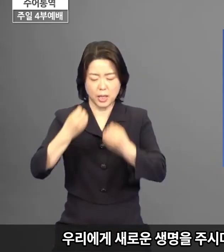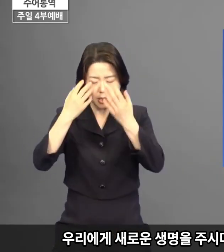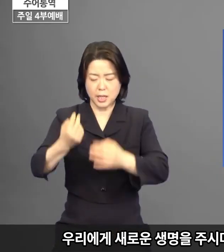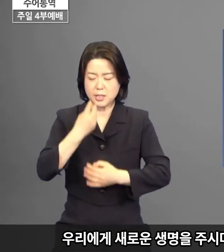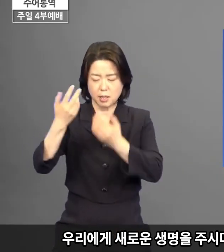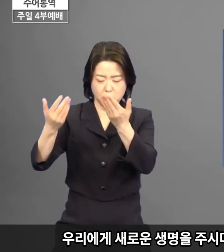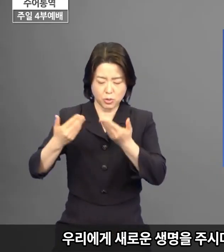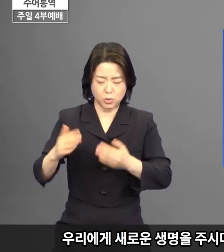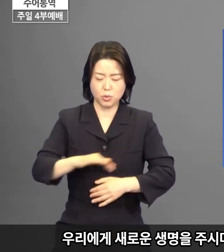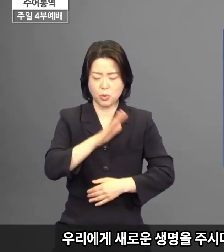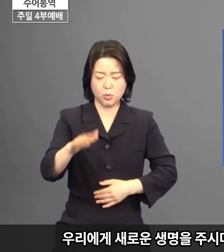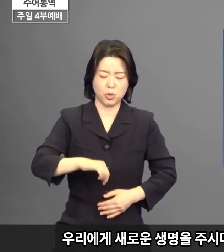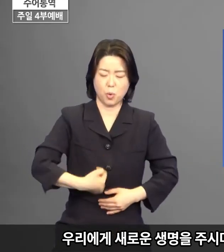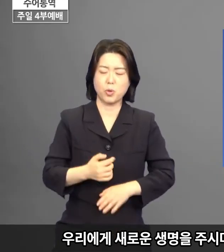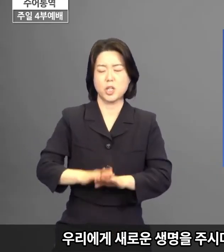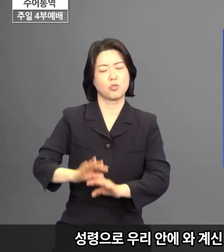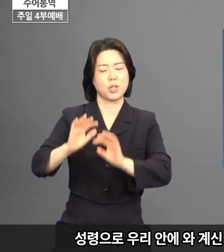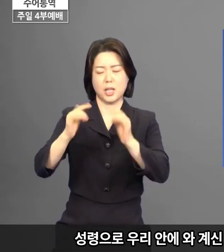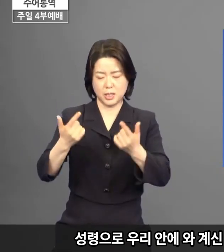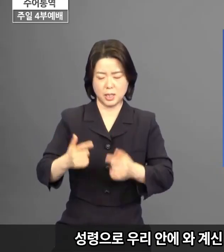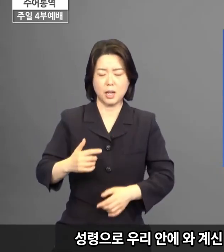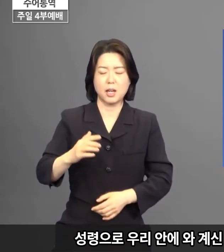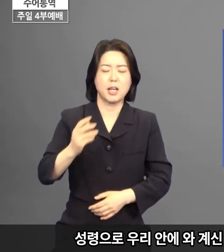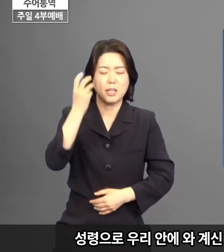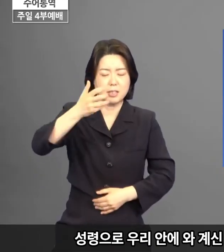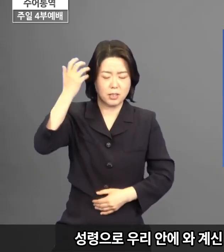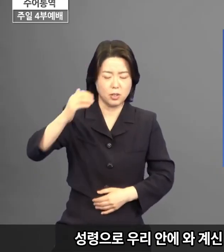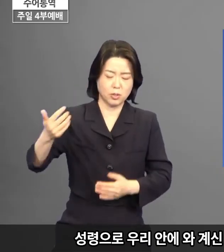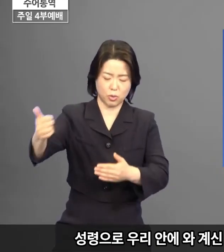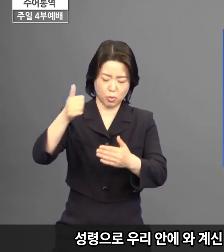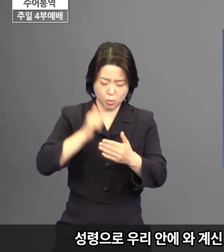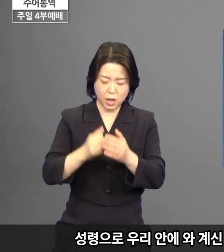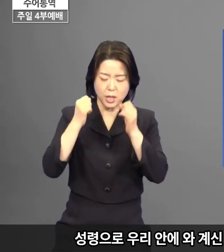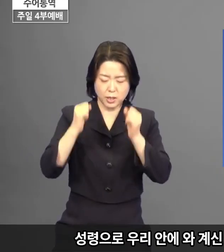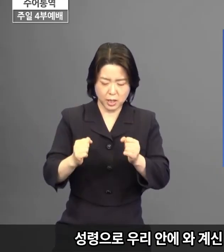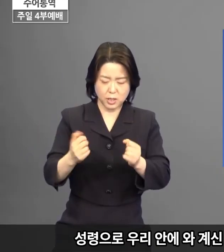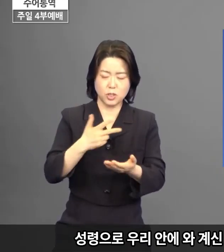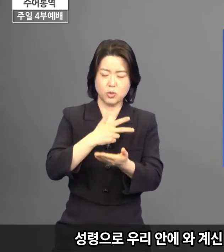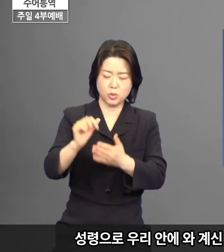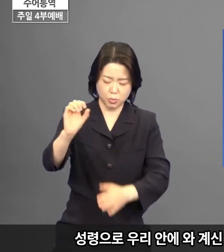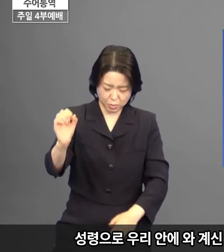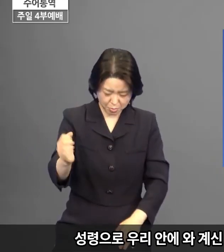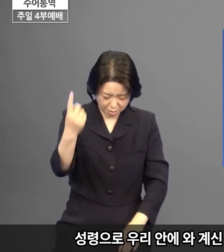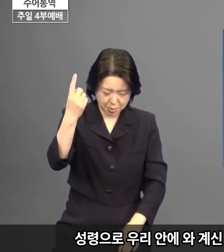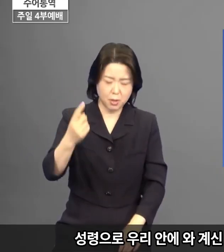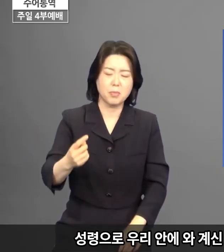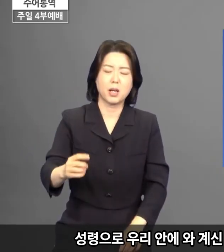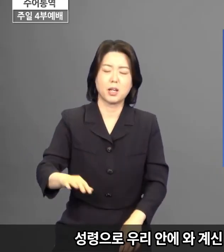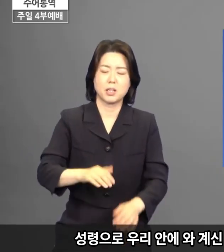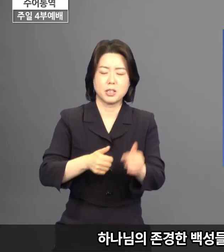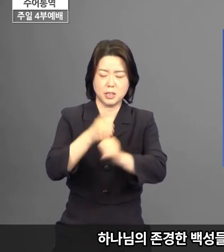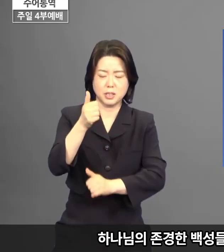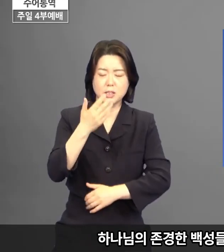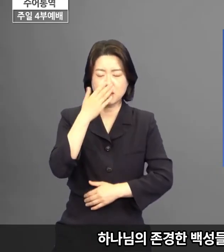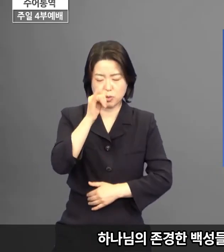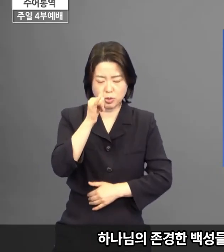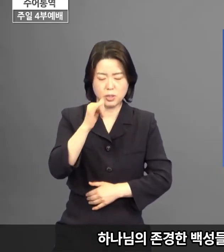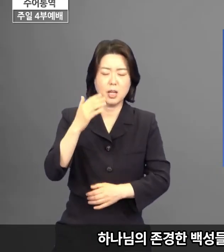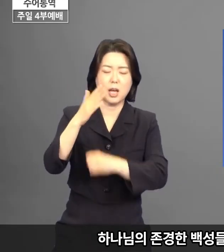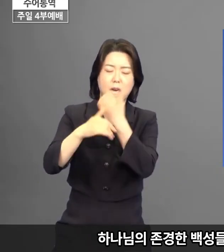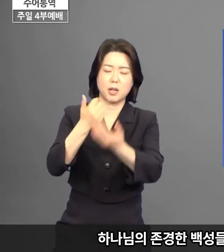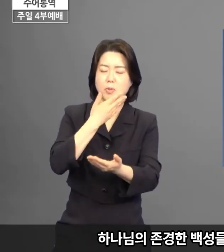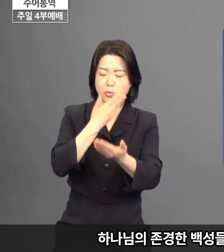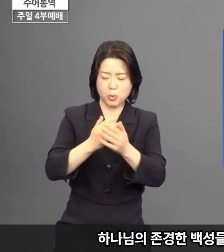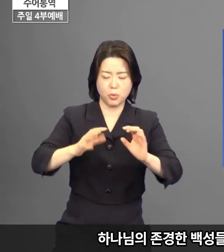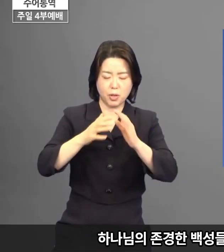주시며 우리를 혼자 두지 아니하시고 성령으로 우리 안에 와 계신 주님으로 말미암아 승리하는 하나님의 존귀한